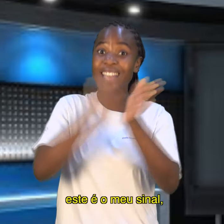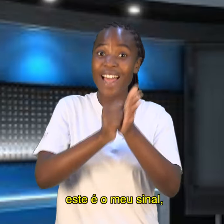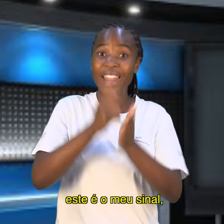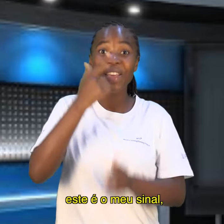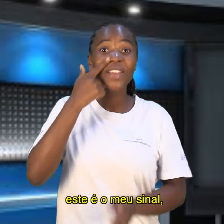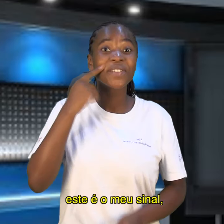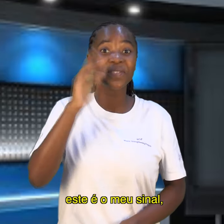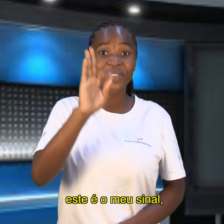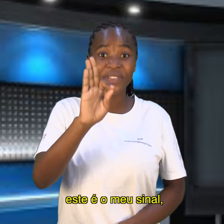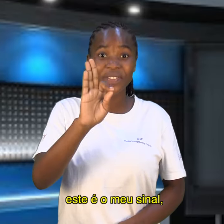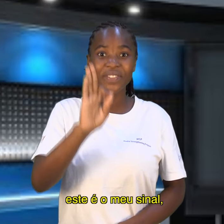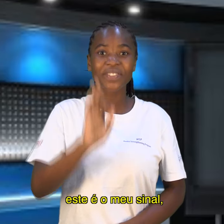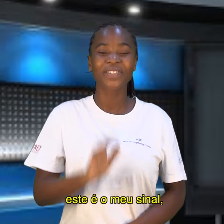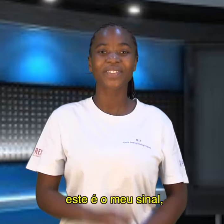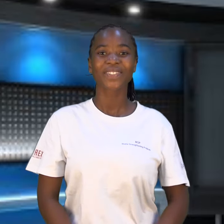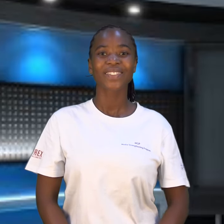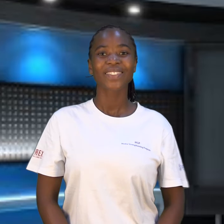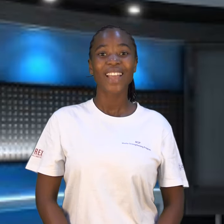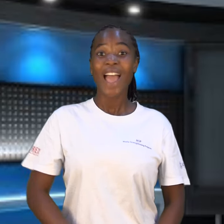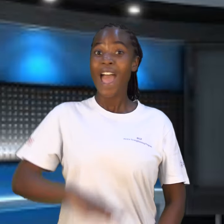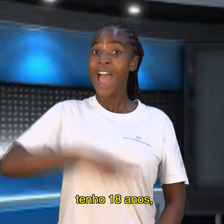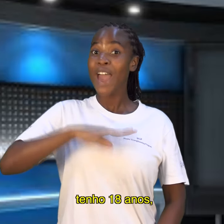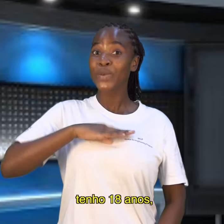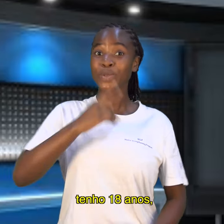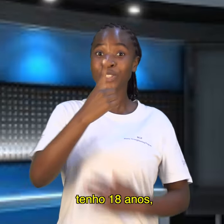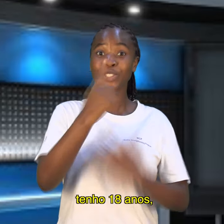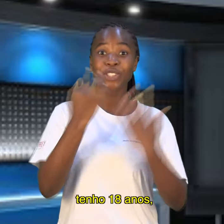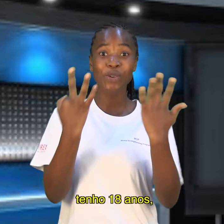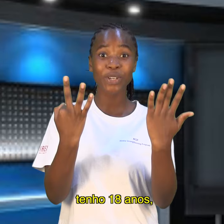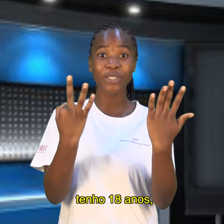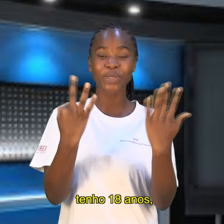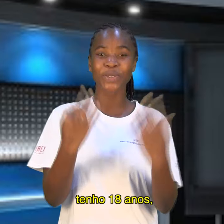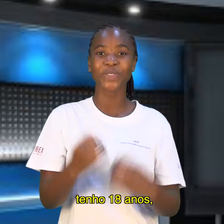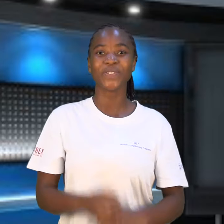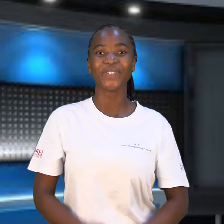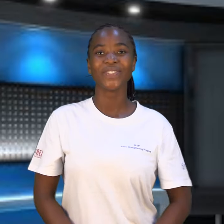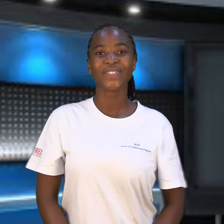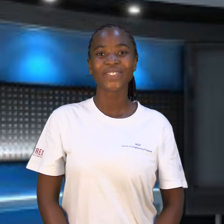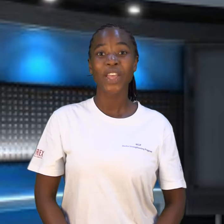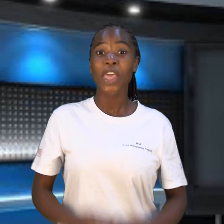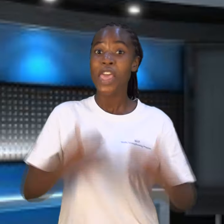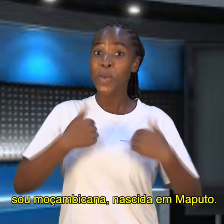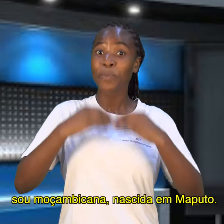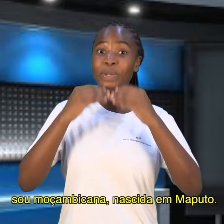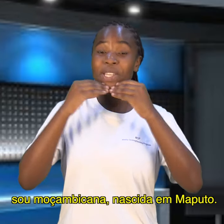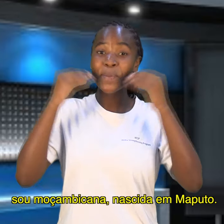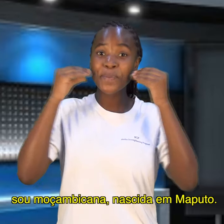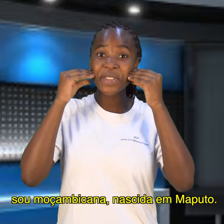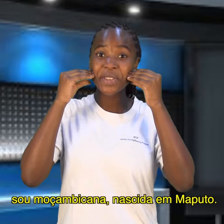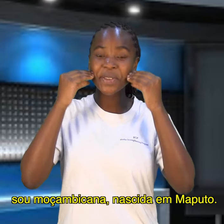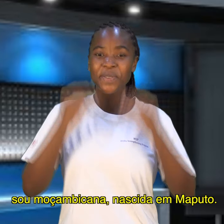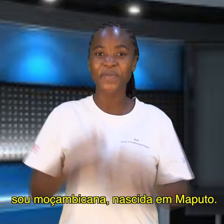Este é o meu sinal. Tenho 18 anos. Sou moçambicana.